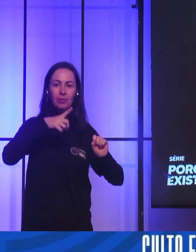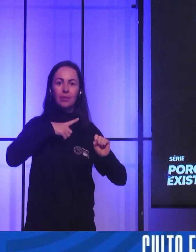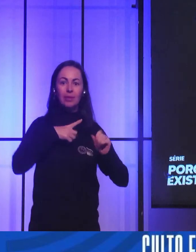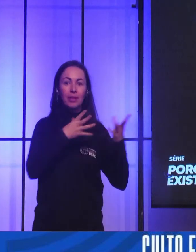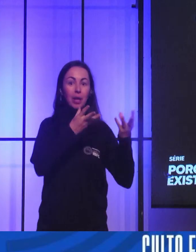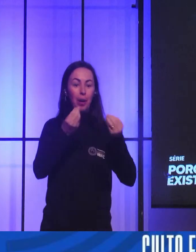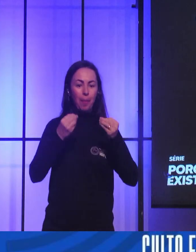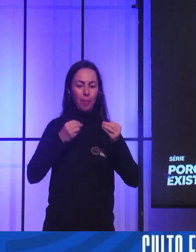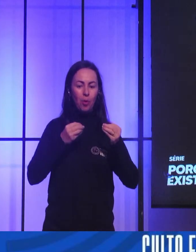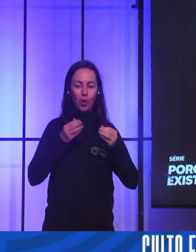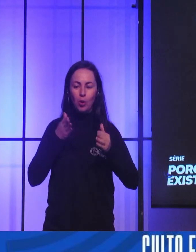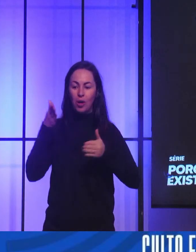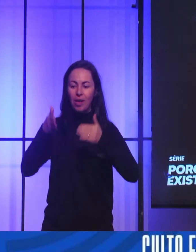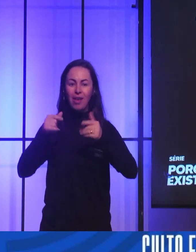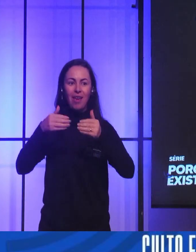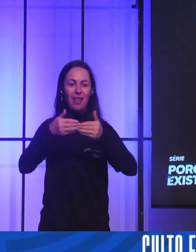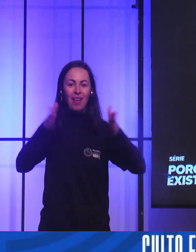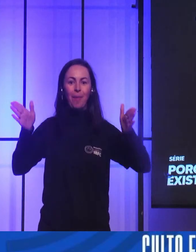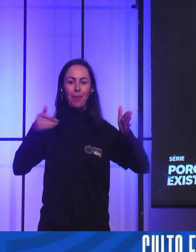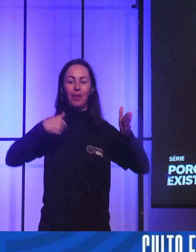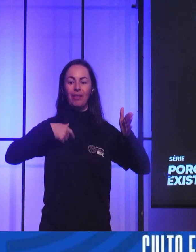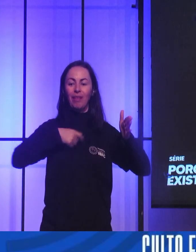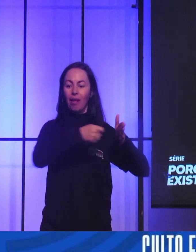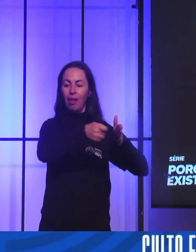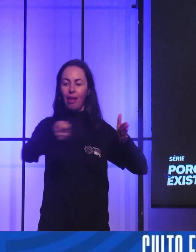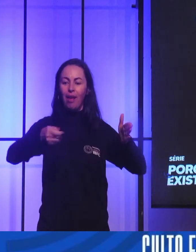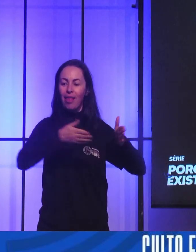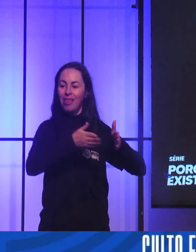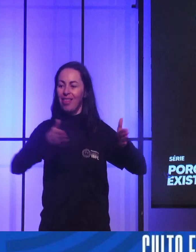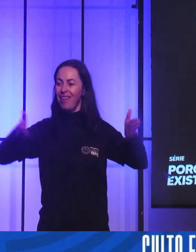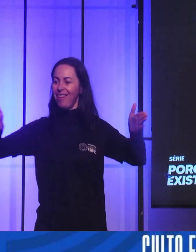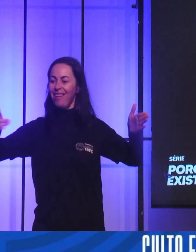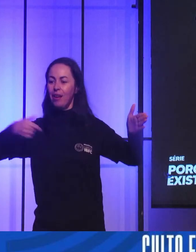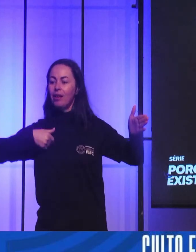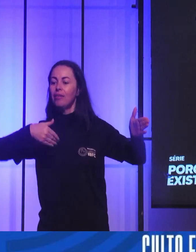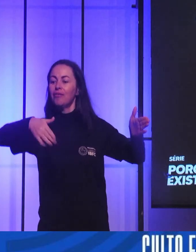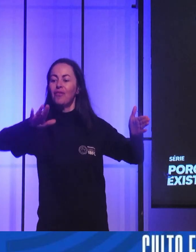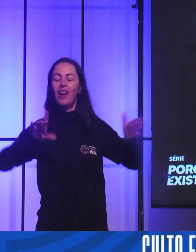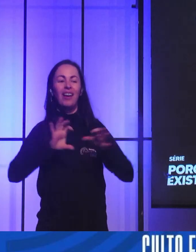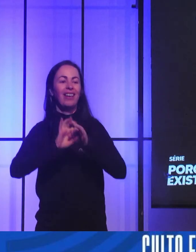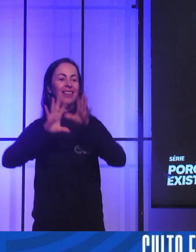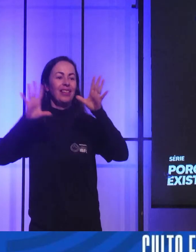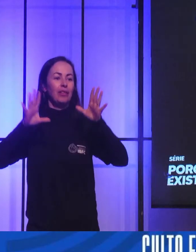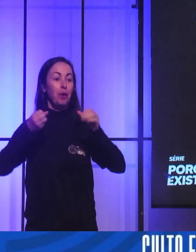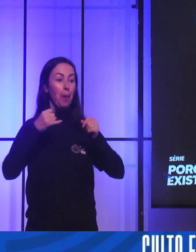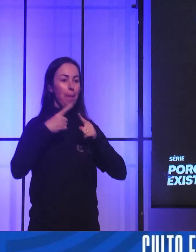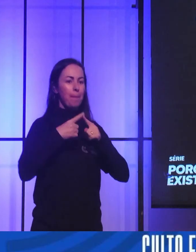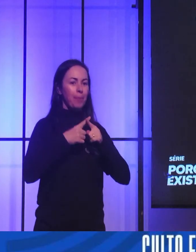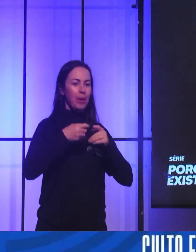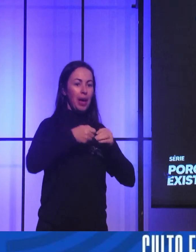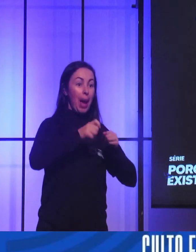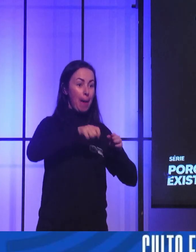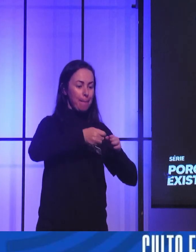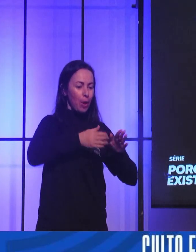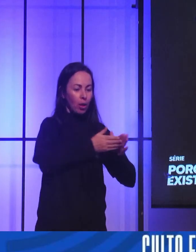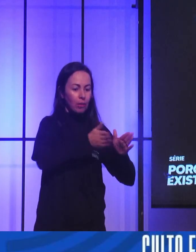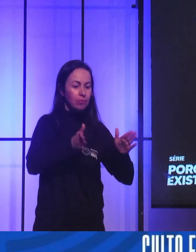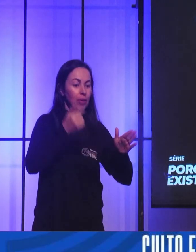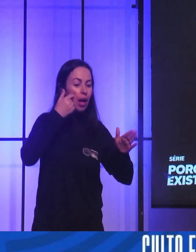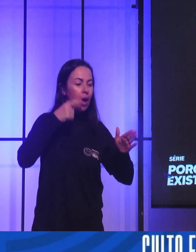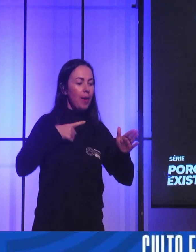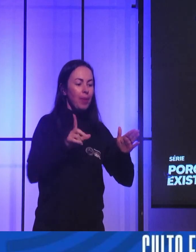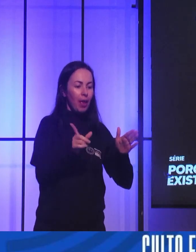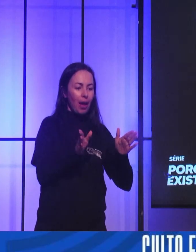que entram por ela. Como é estreita a porta, Como é estreita a porta